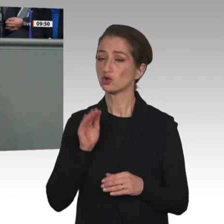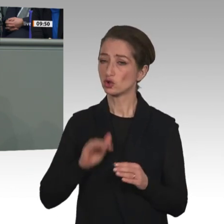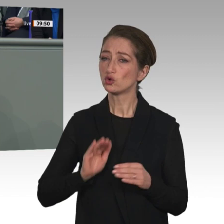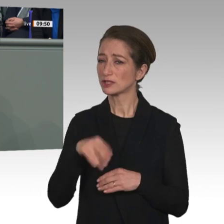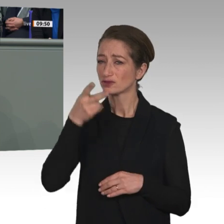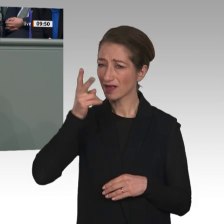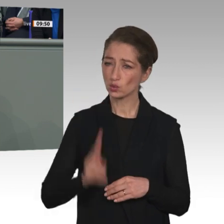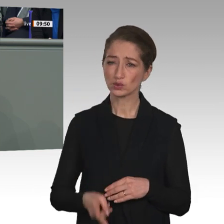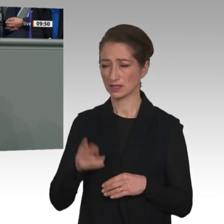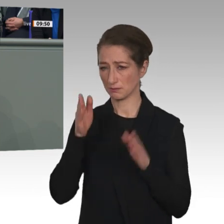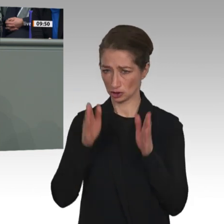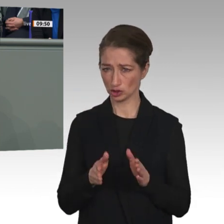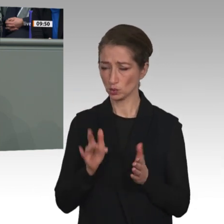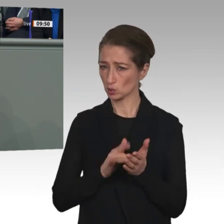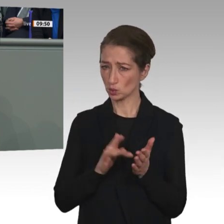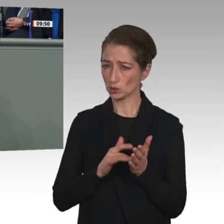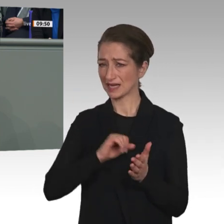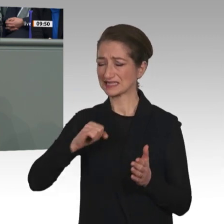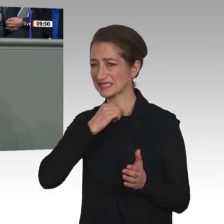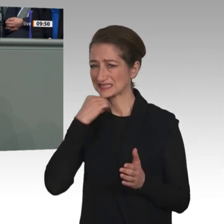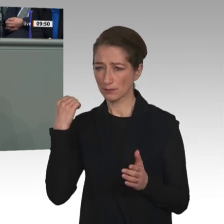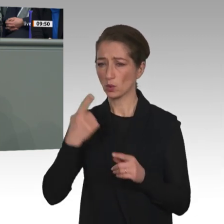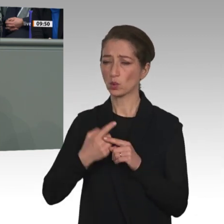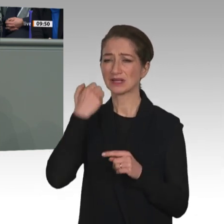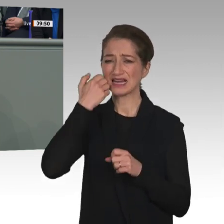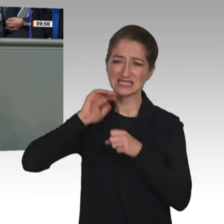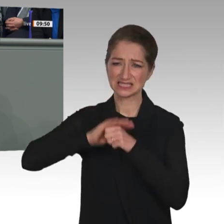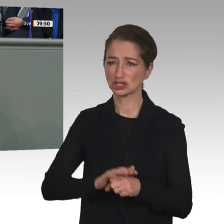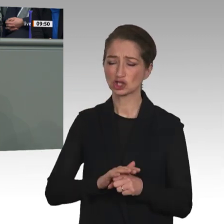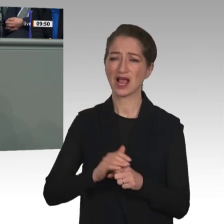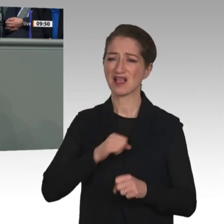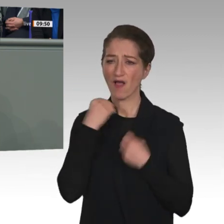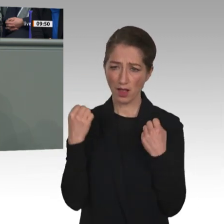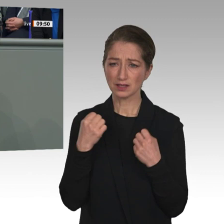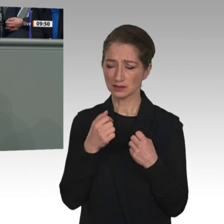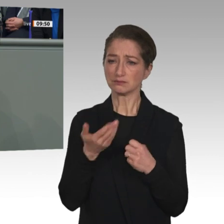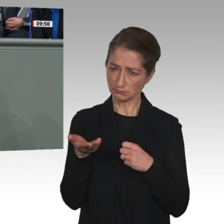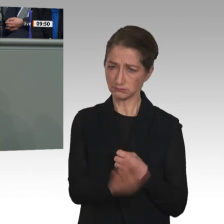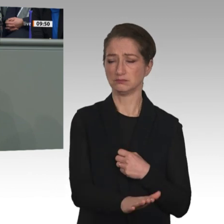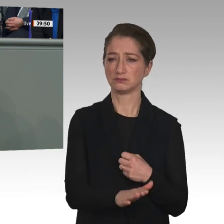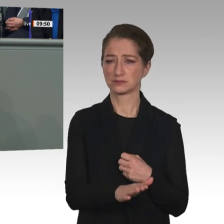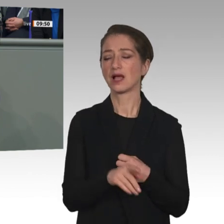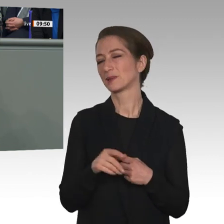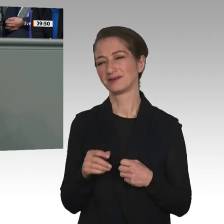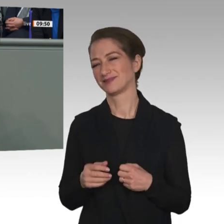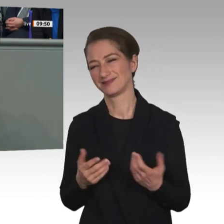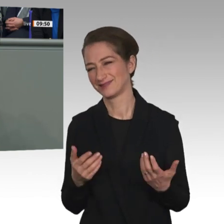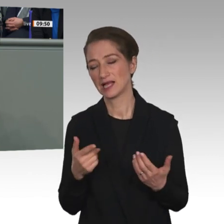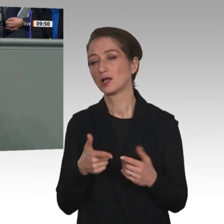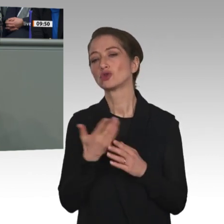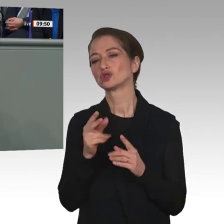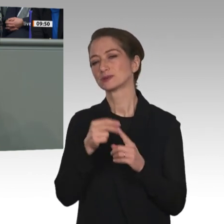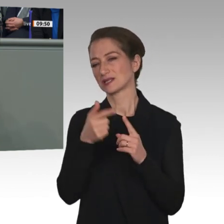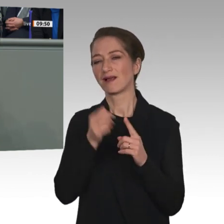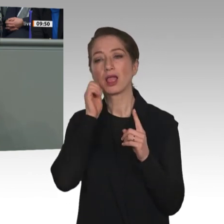aufgrund rechtsextremer und rassistischer Gewalttaten ihr Leben verloren. Und das ist nur die traurige Spitze des Eisberges. Es gibt tagtäglich Angriffe auf